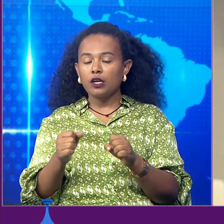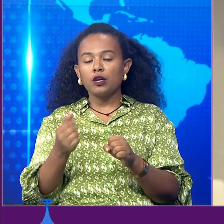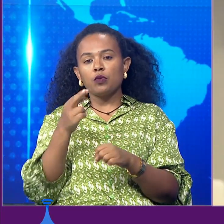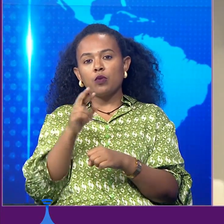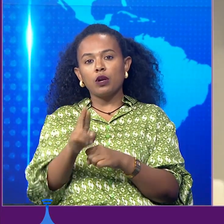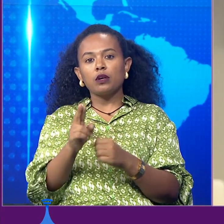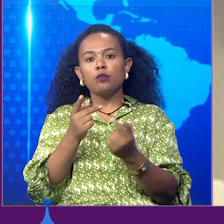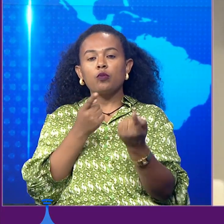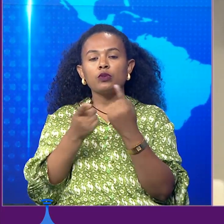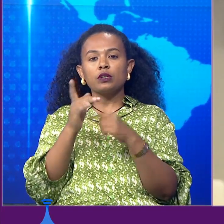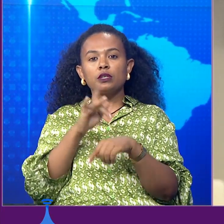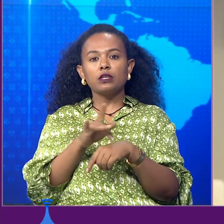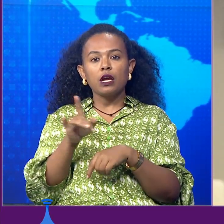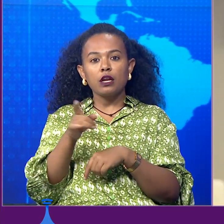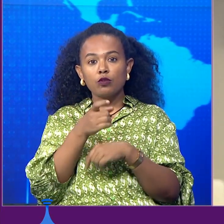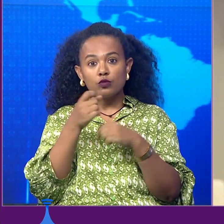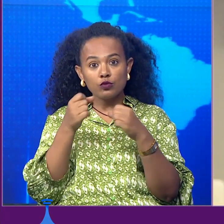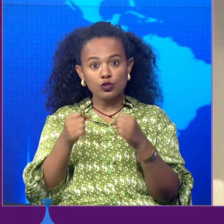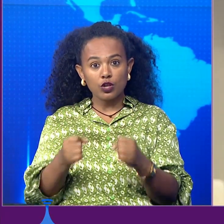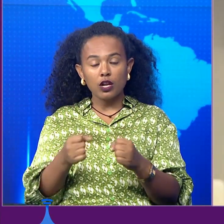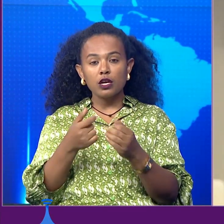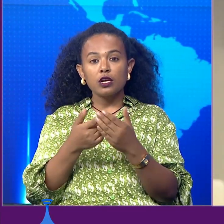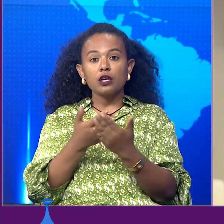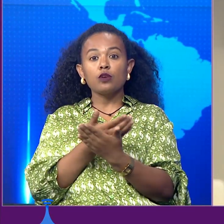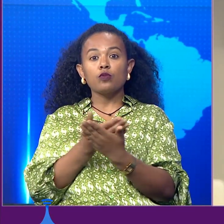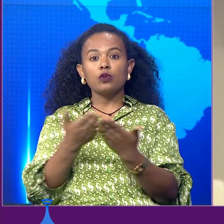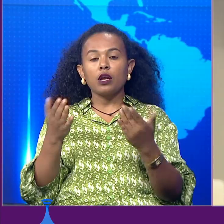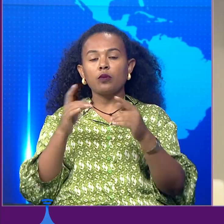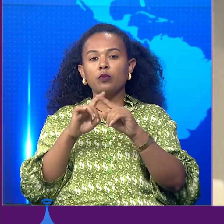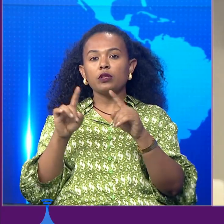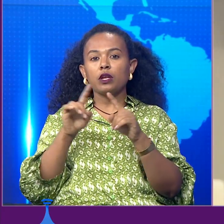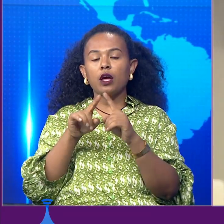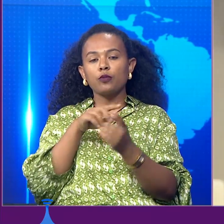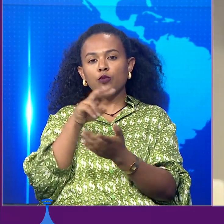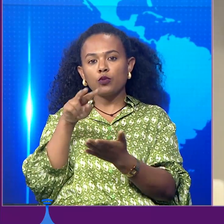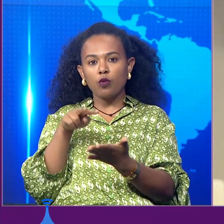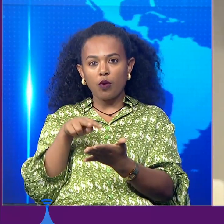ንግድ ላይ ሊሆን ይችላል። ይሄ ጉዳይ ደግሞ የተለያዩ ተቋማትን